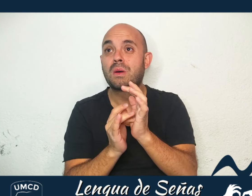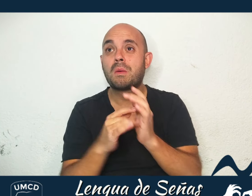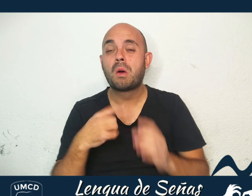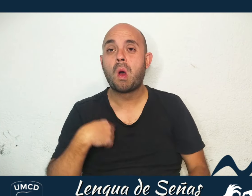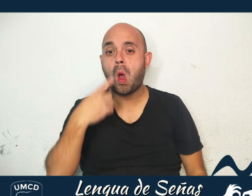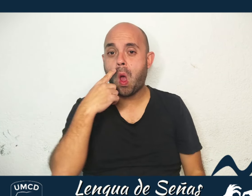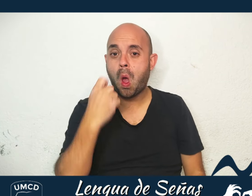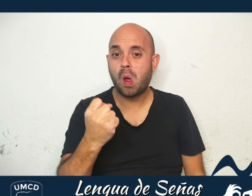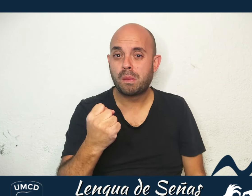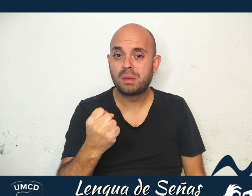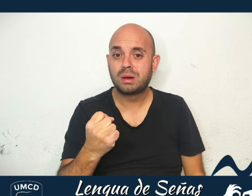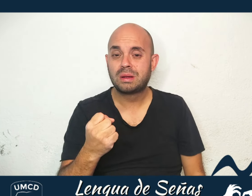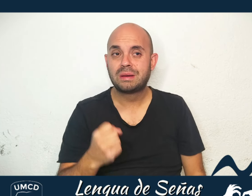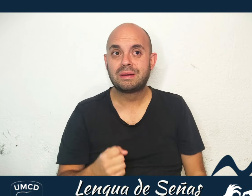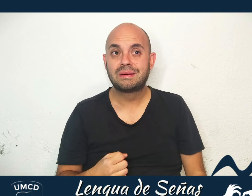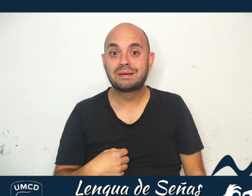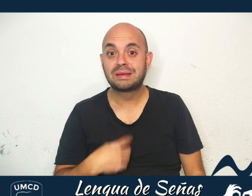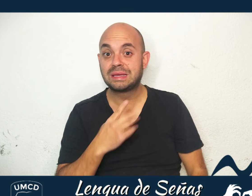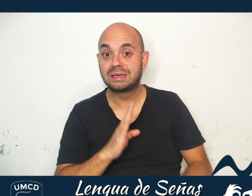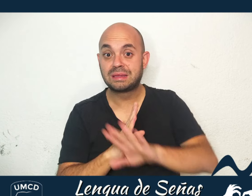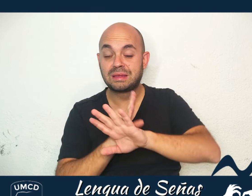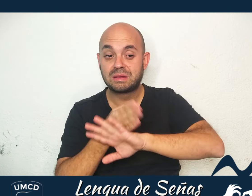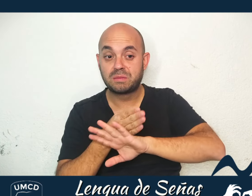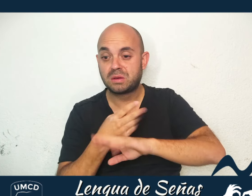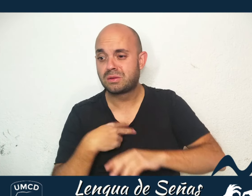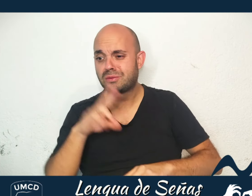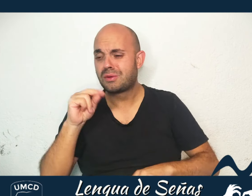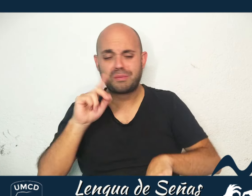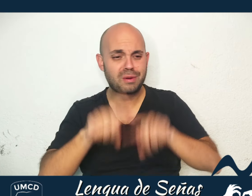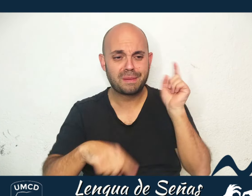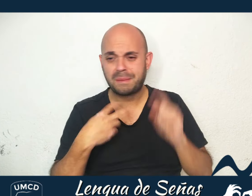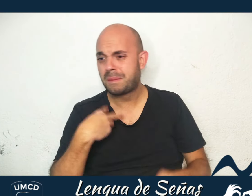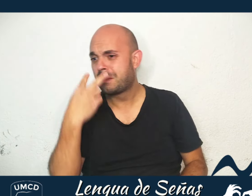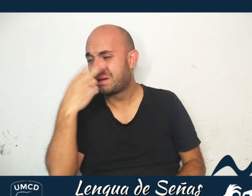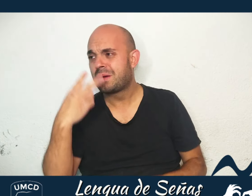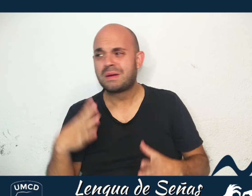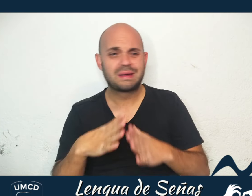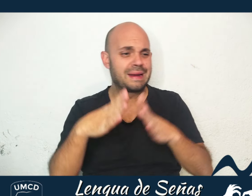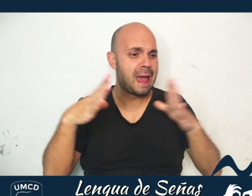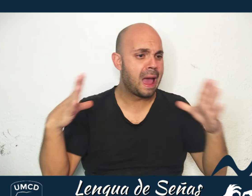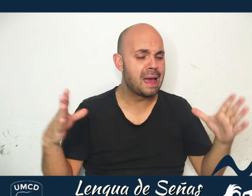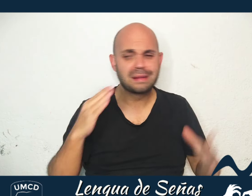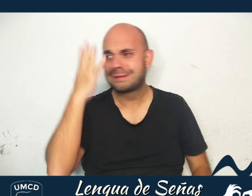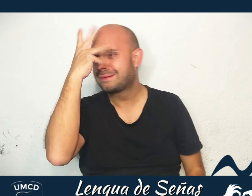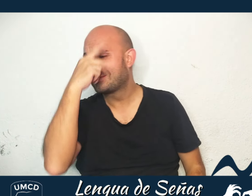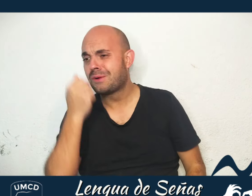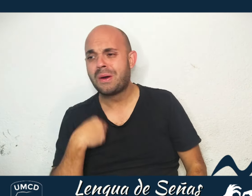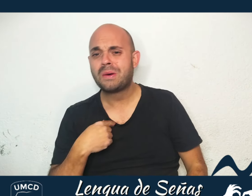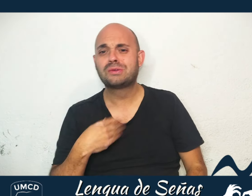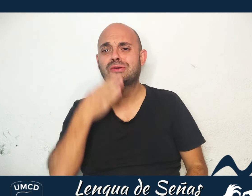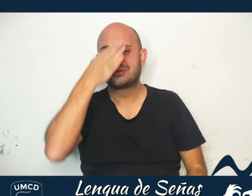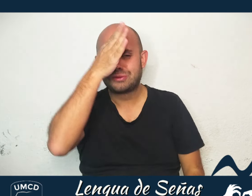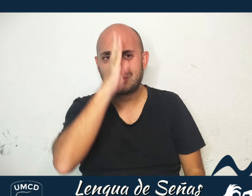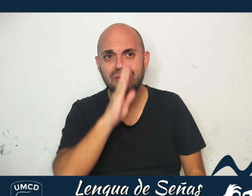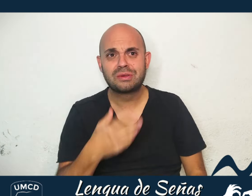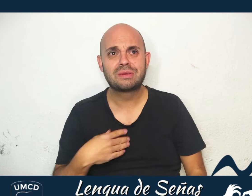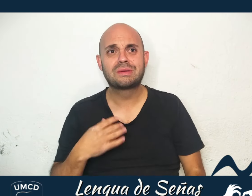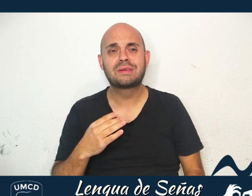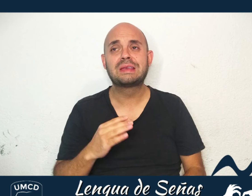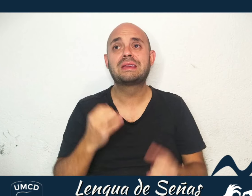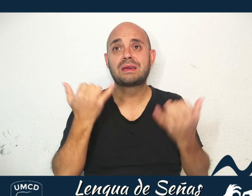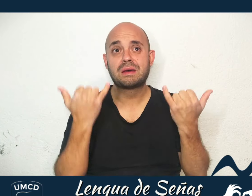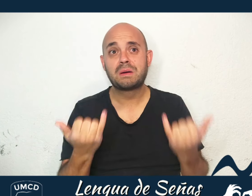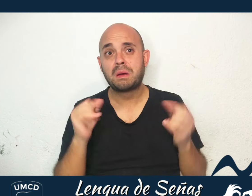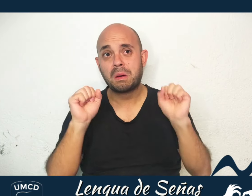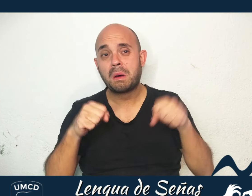manifestó como hombre. Y Él obviamente no ven toda su gloria y su grandeza. Solamente ven parte de